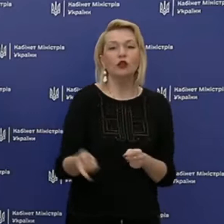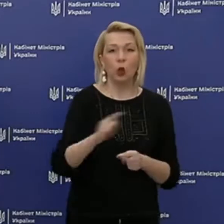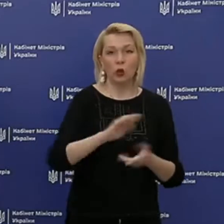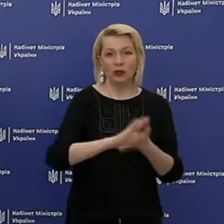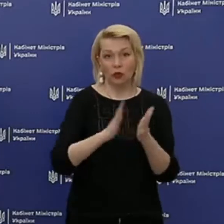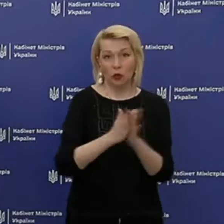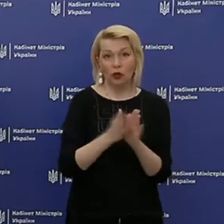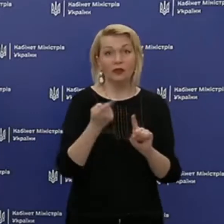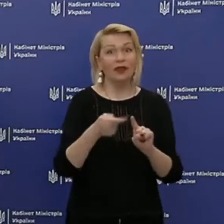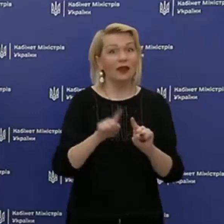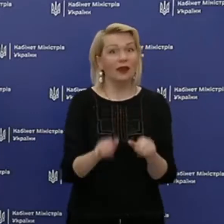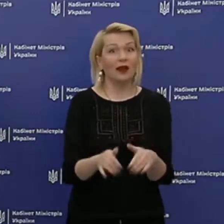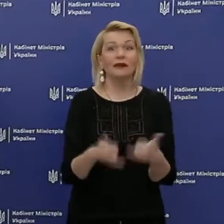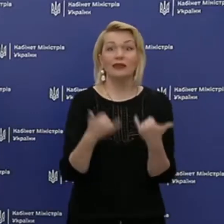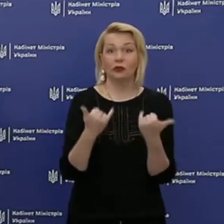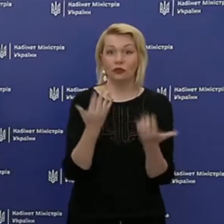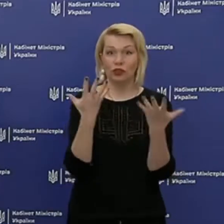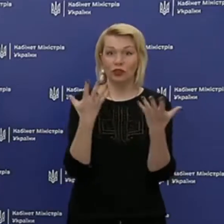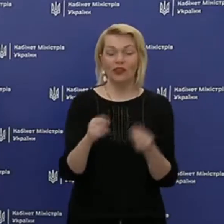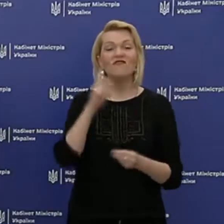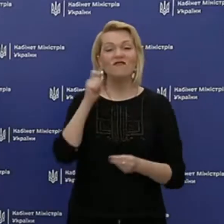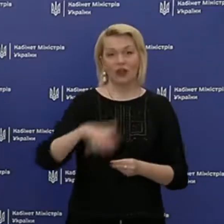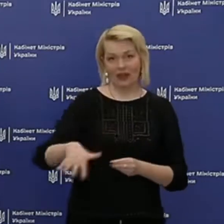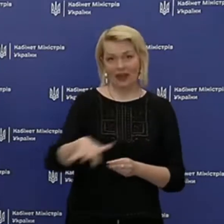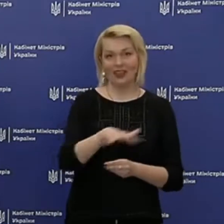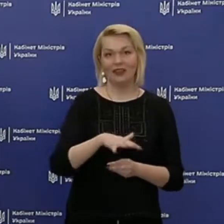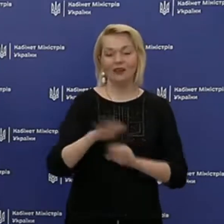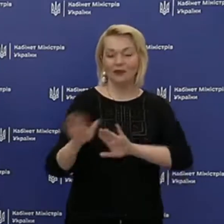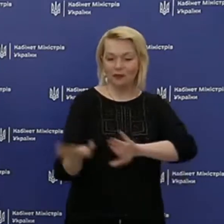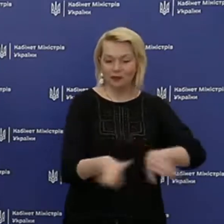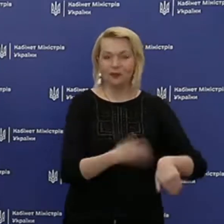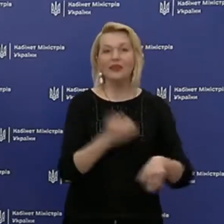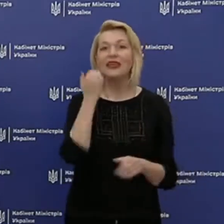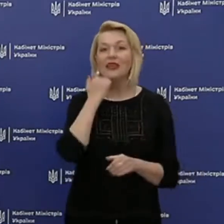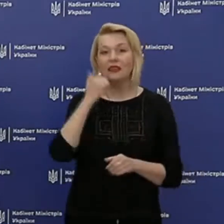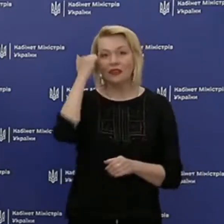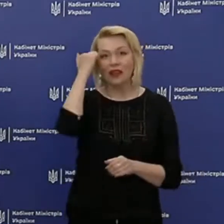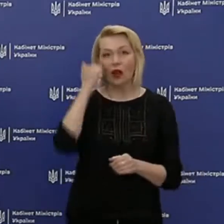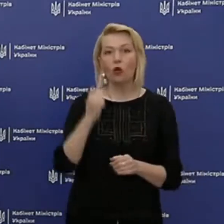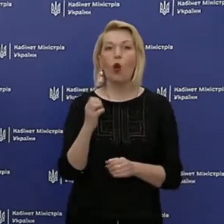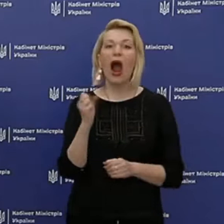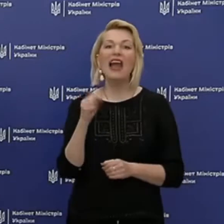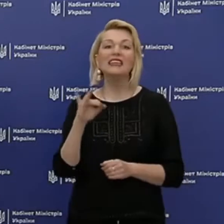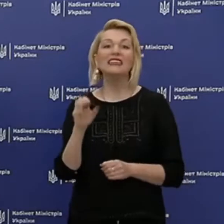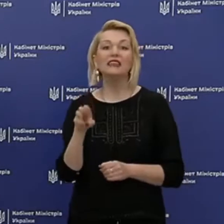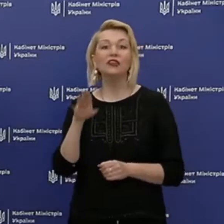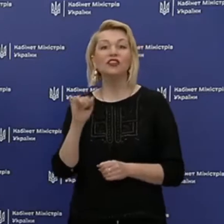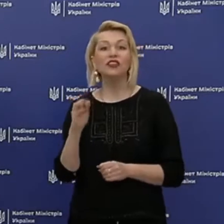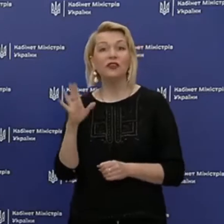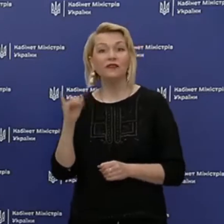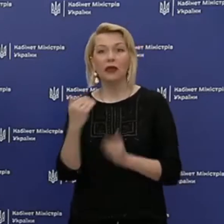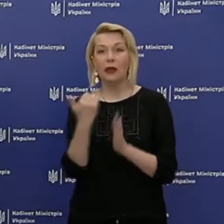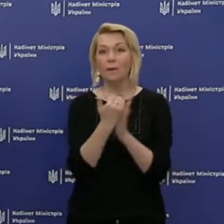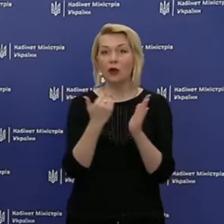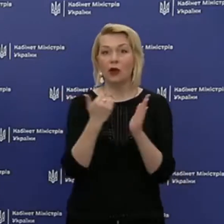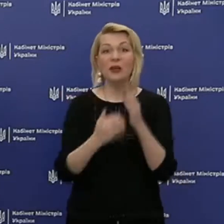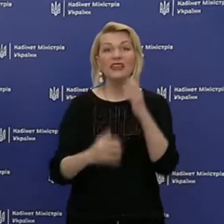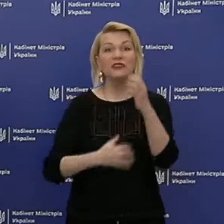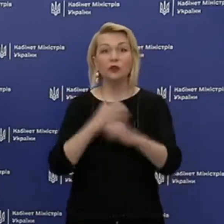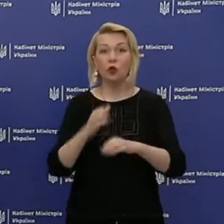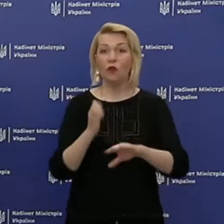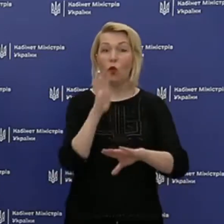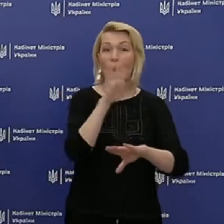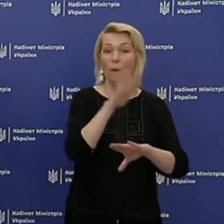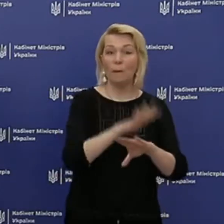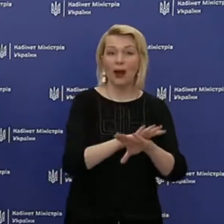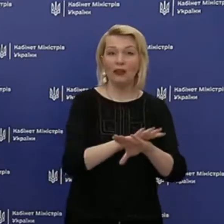яка в нас є на сьогоднішній день в країні. Дякуємо. Наступне запитання від телеканалу ICTV. За програмою Світового банку